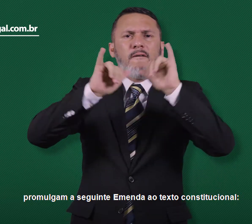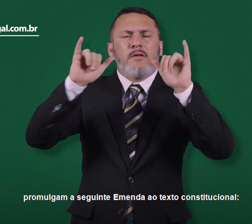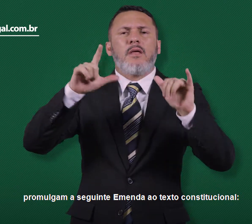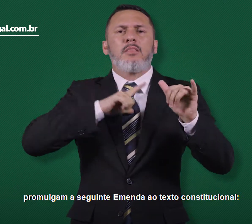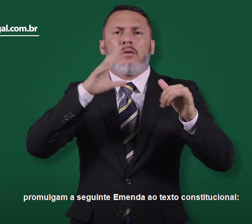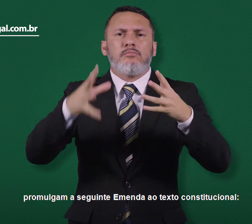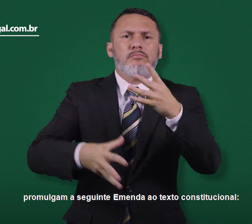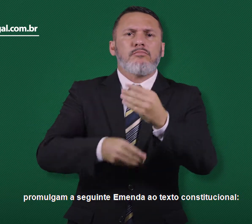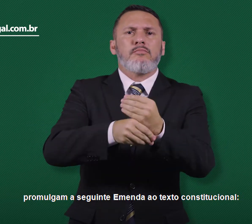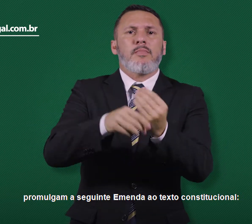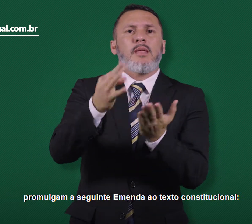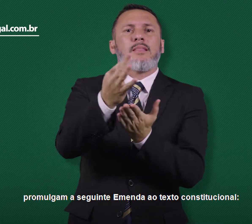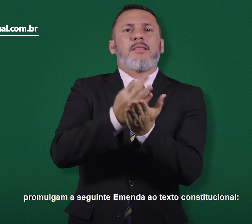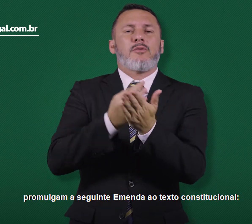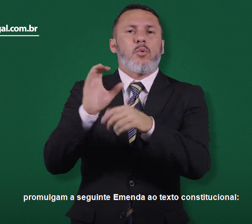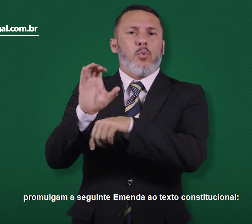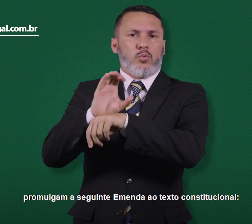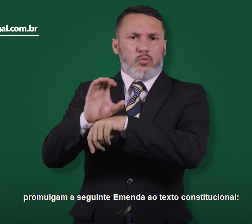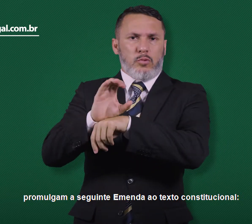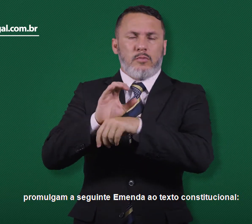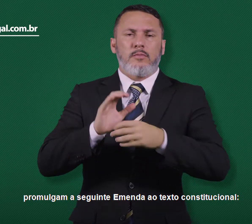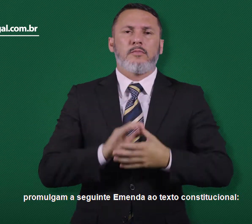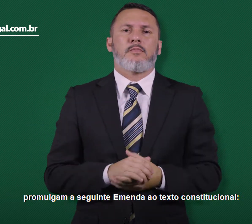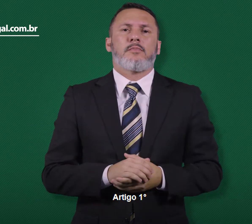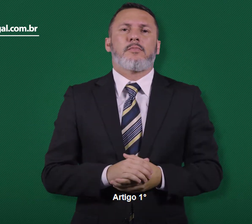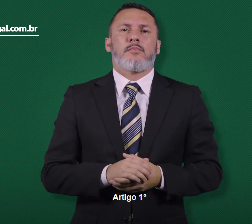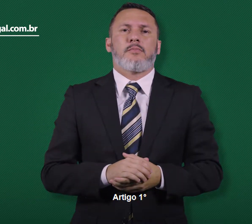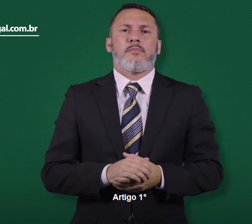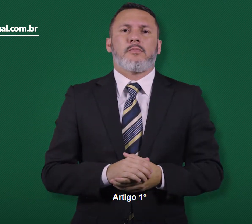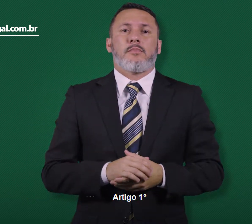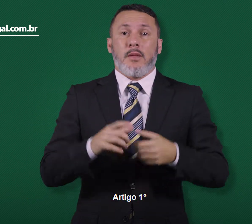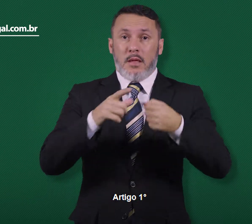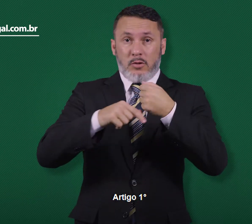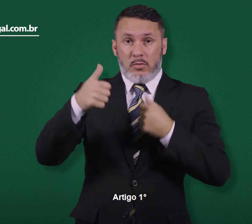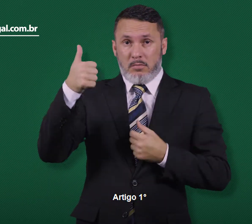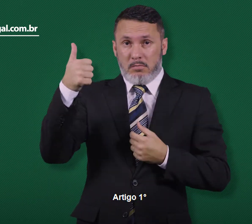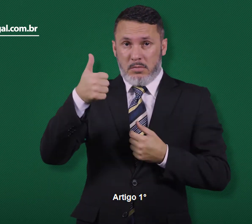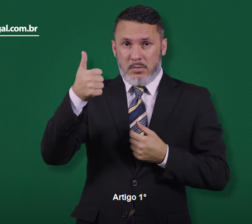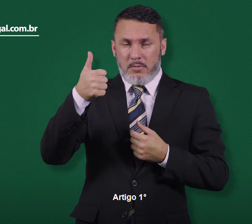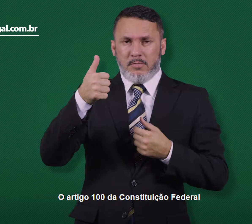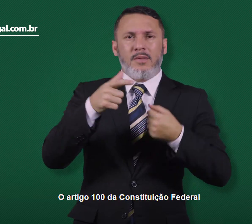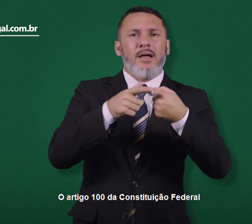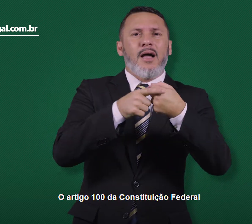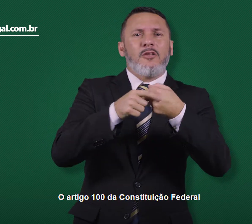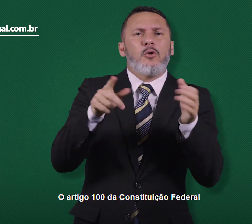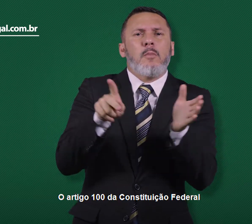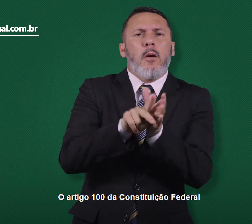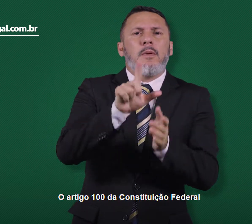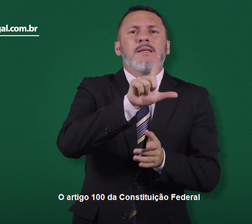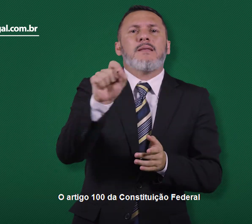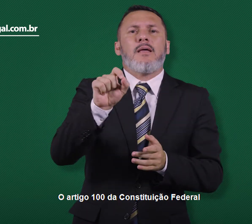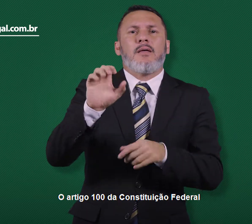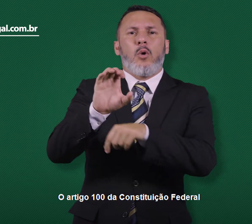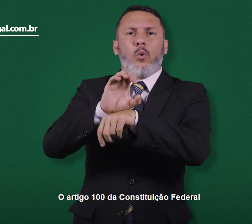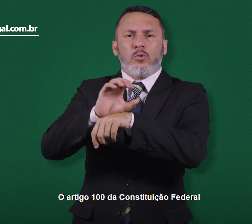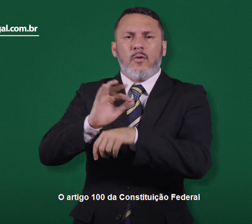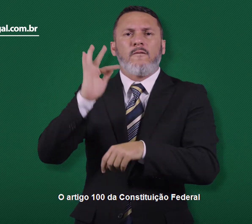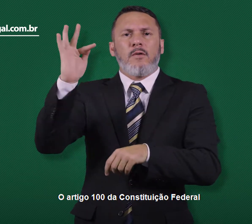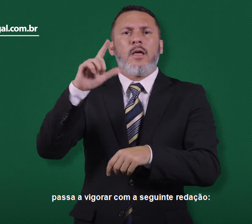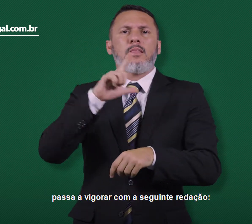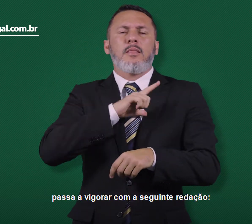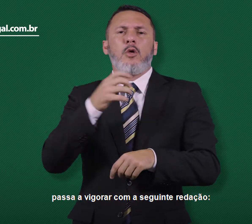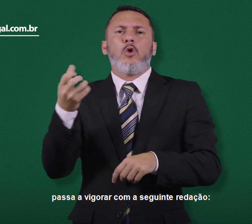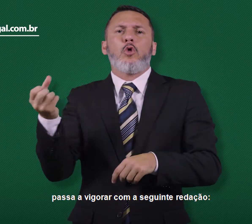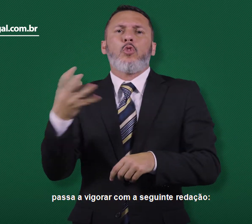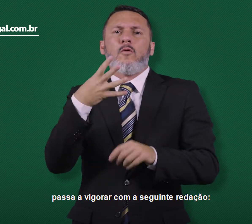promulgam a seguinte emenda ao texto constitucional. Artigo 1º. O artigo 100 da Constituição